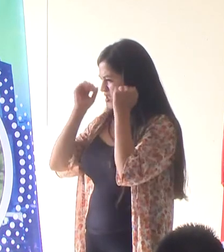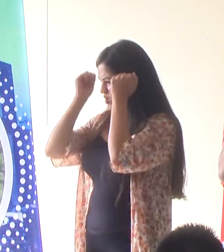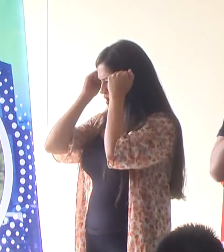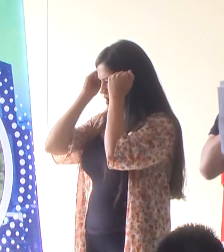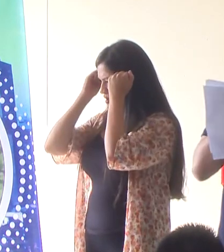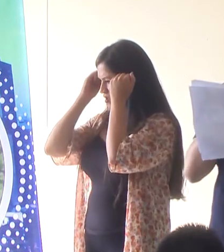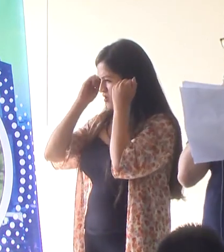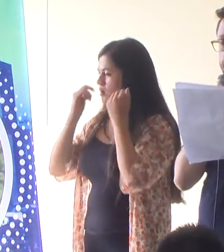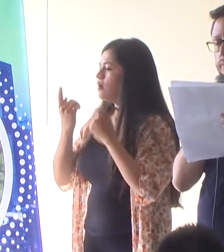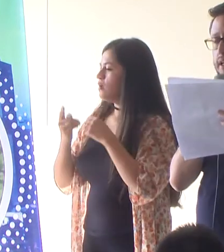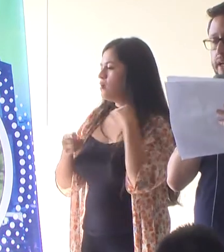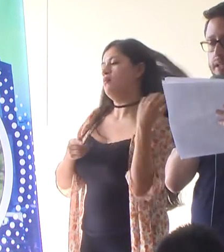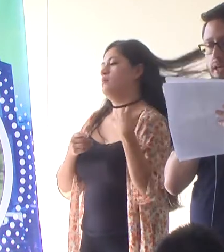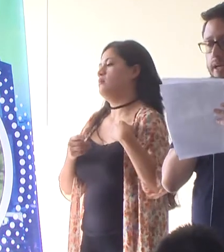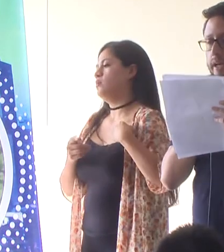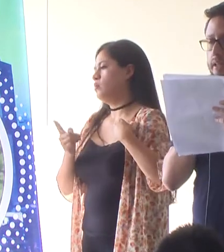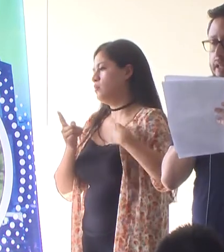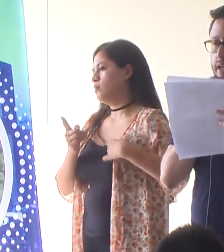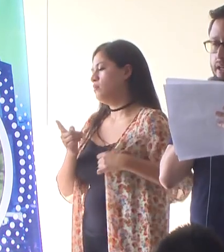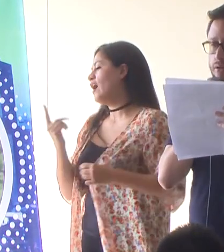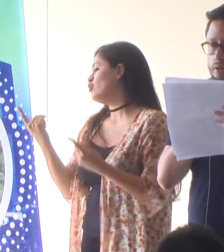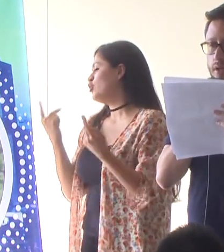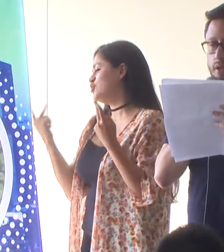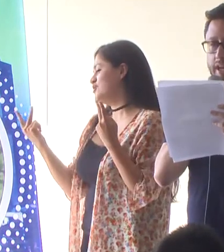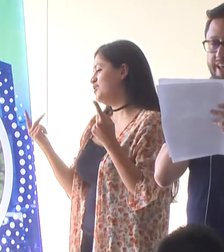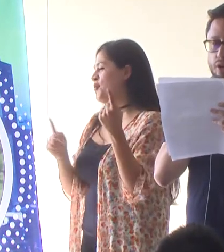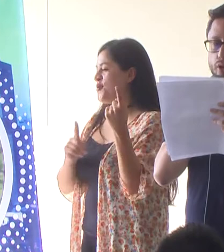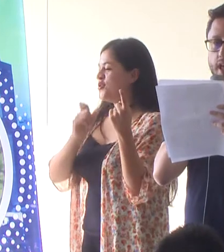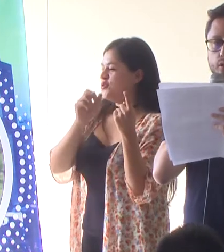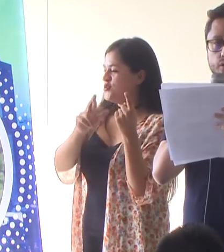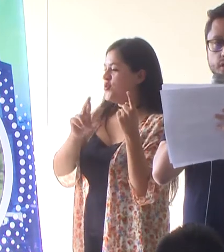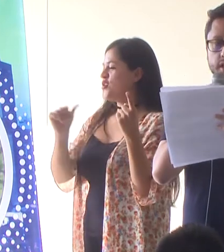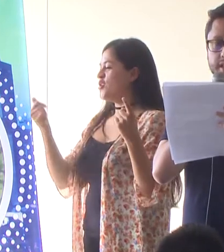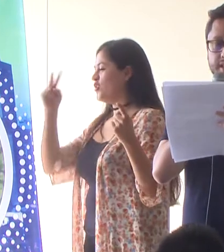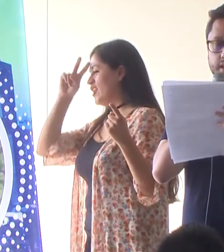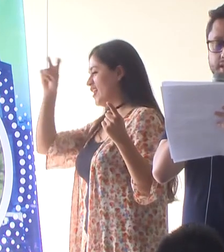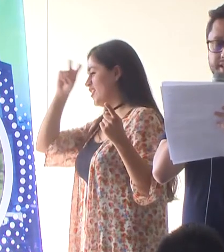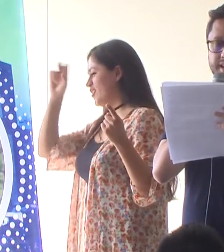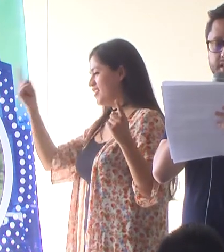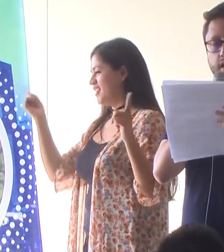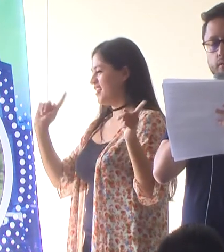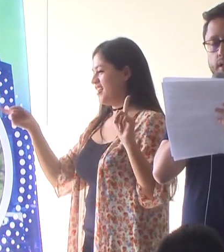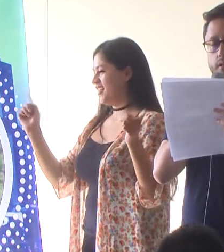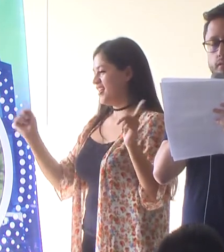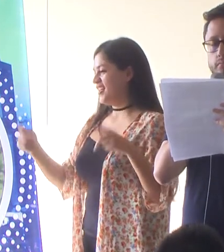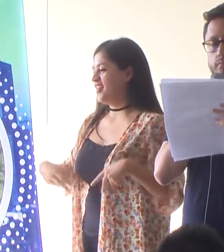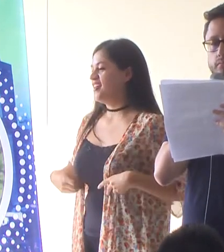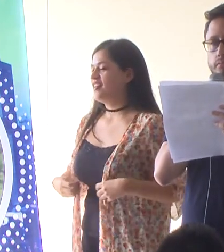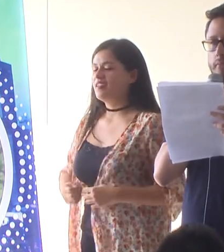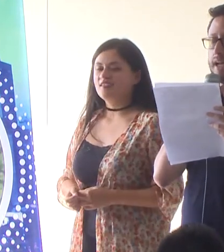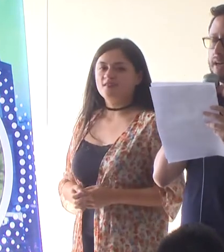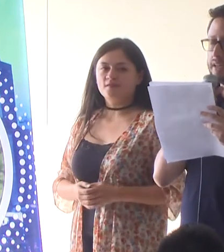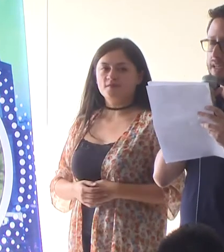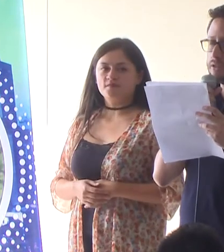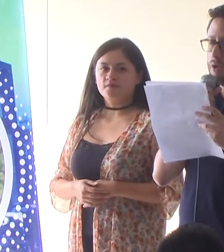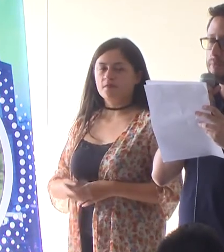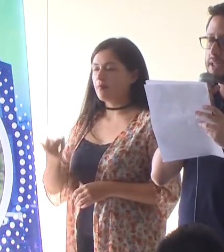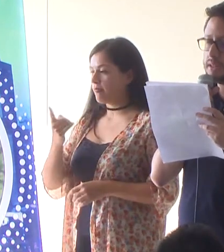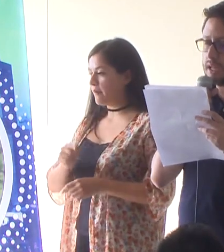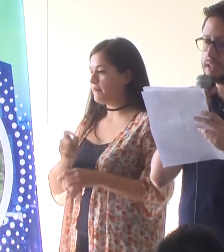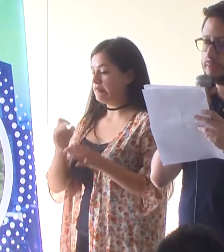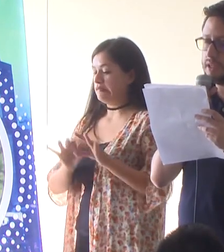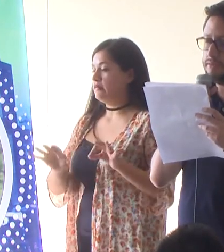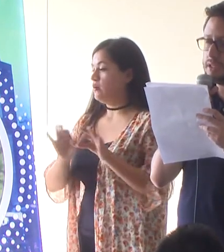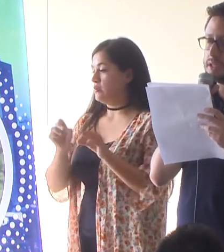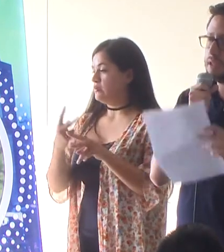viviendas unifamiliares en terrenos heredados y de deleznables el riesgo